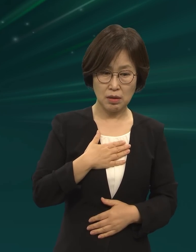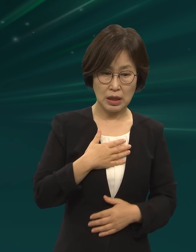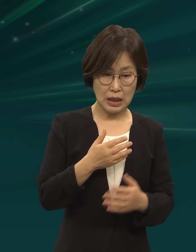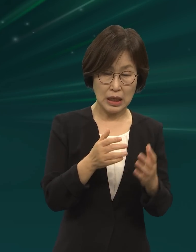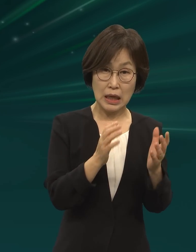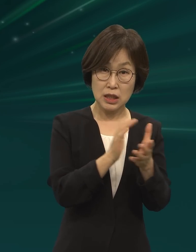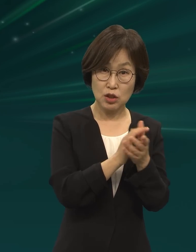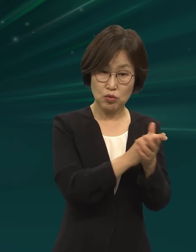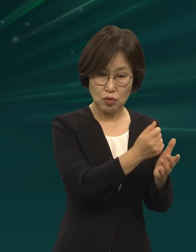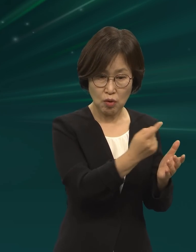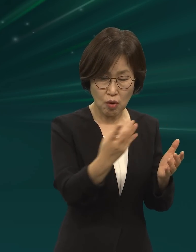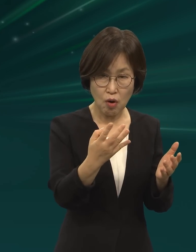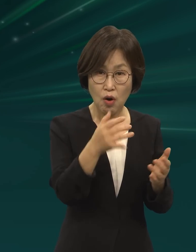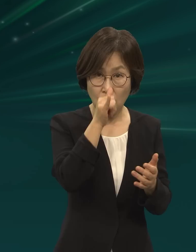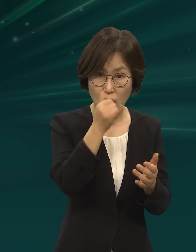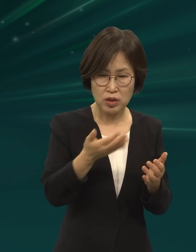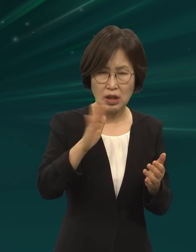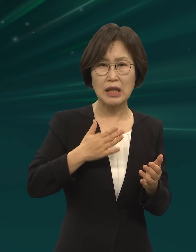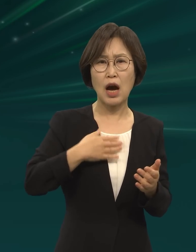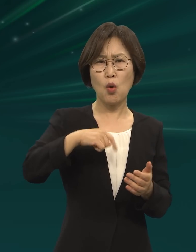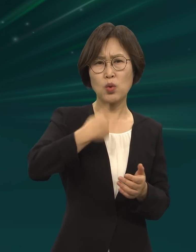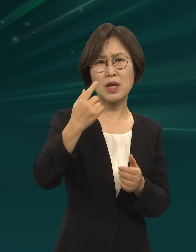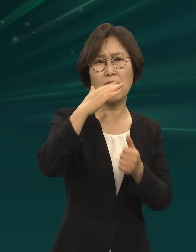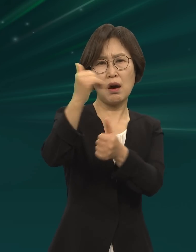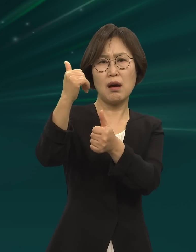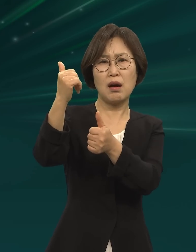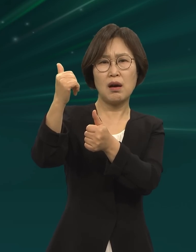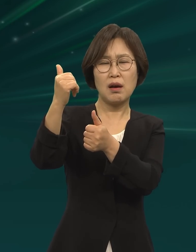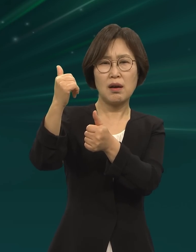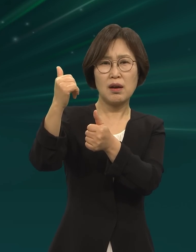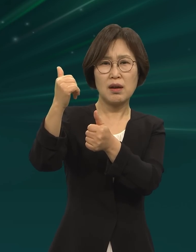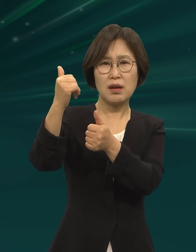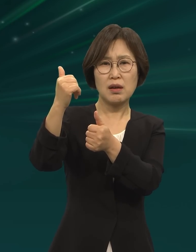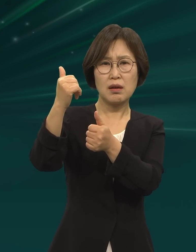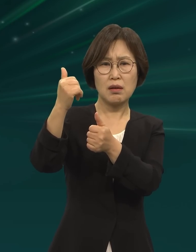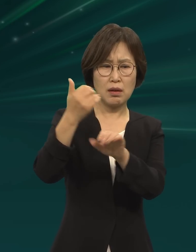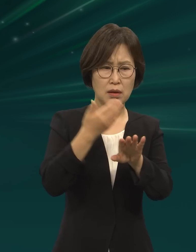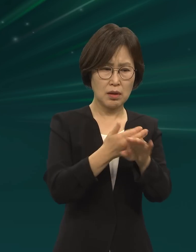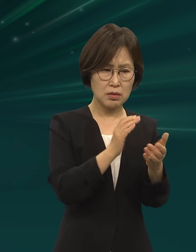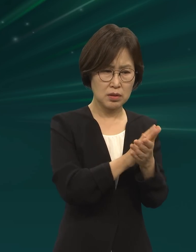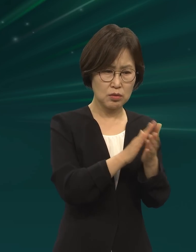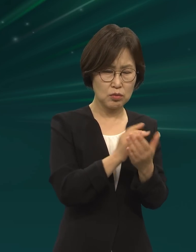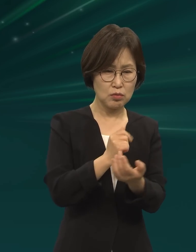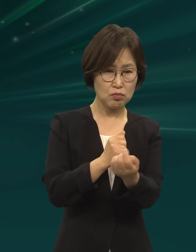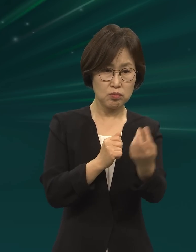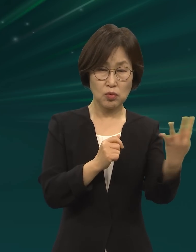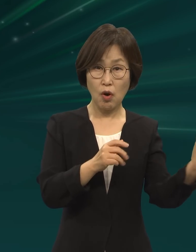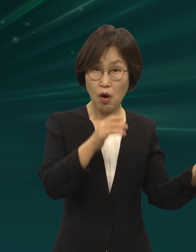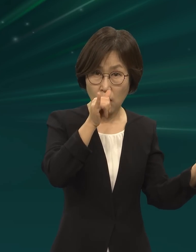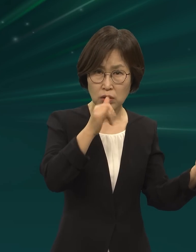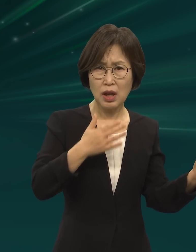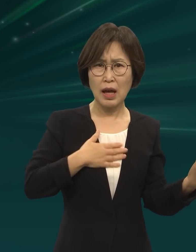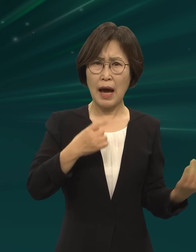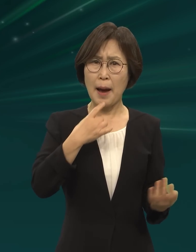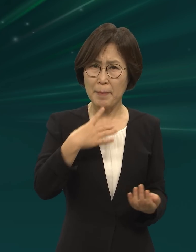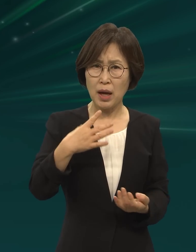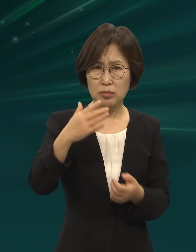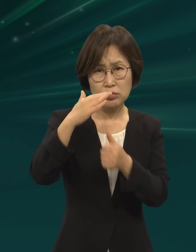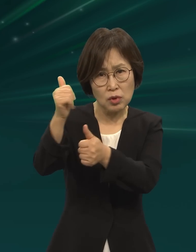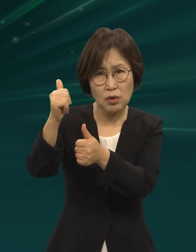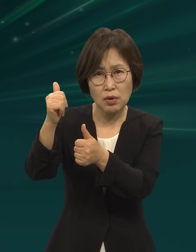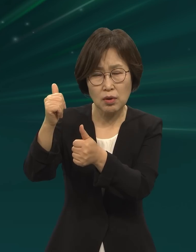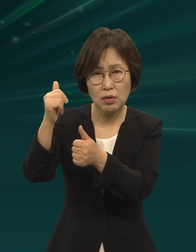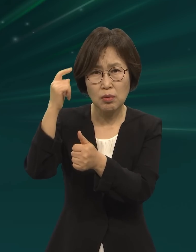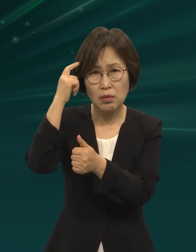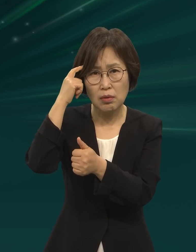불렀습니다. 저를 더 무서웠습니다. 다른 친구들이 같이 있는데 왜 저를 혼자 부릅니까?